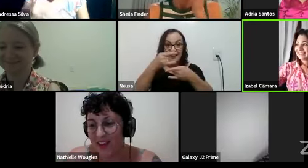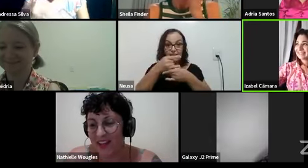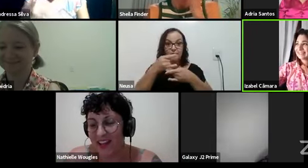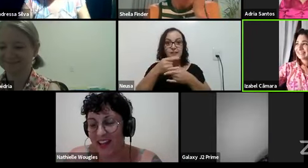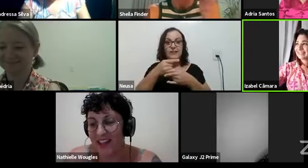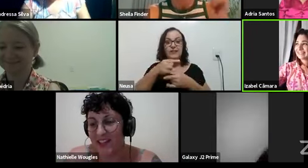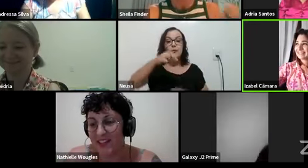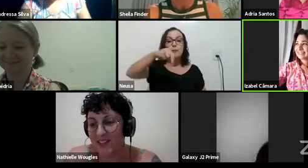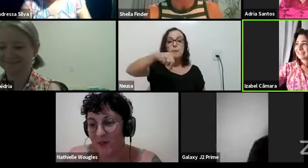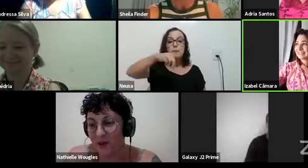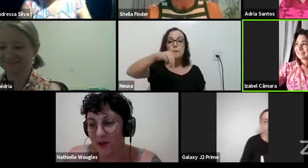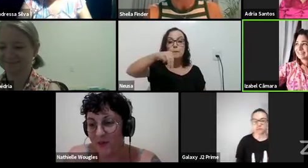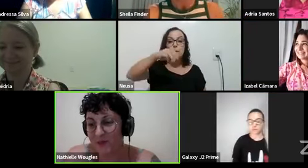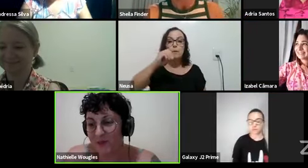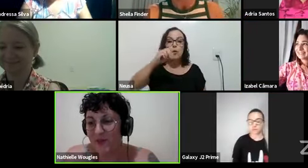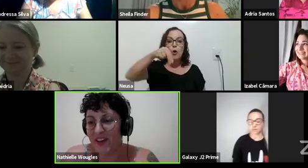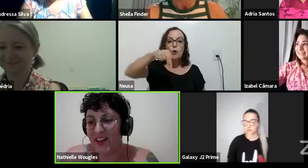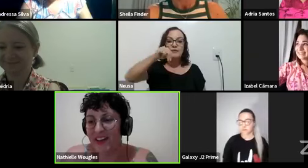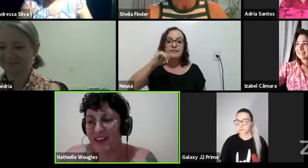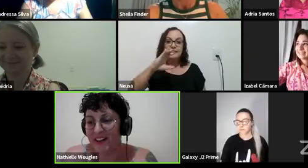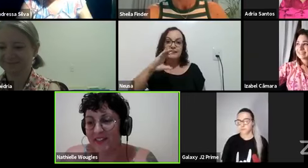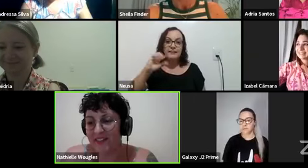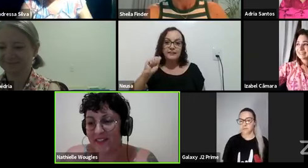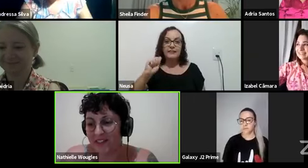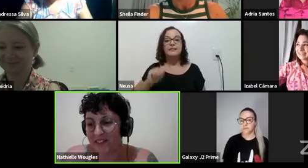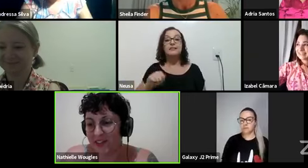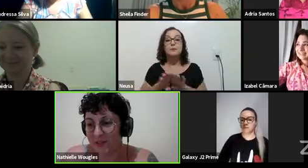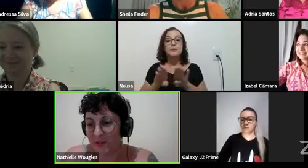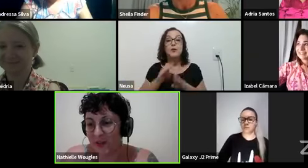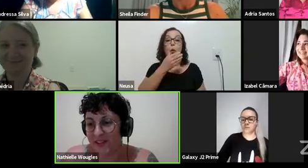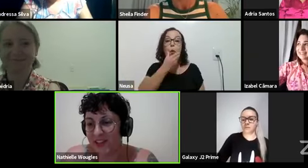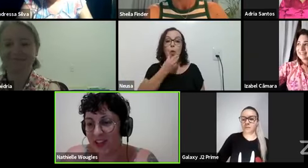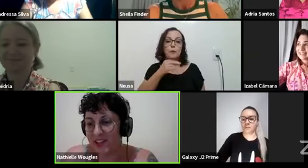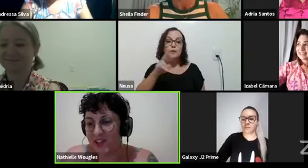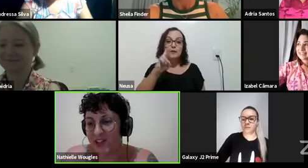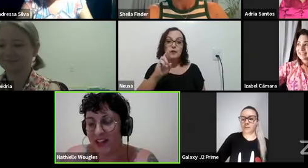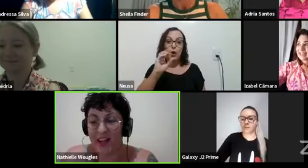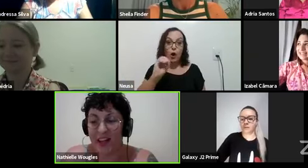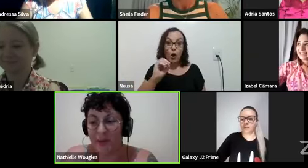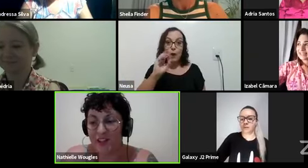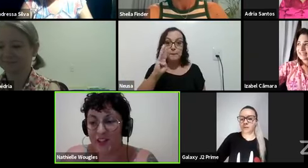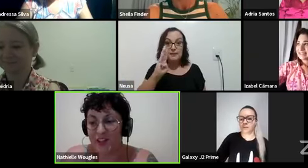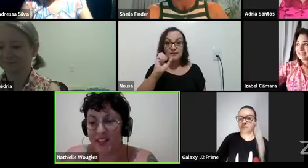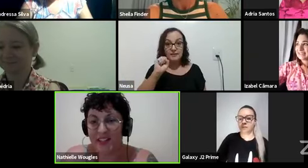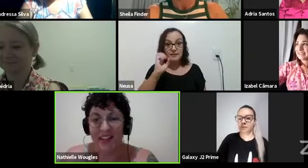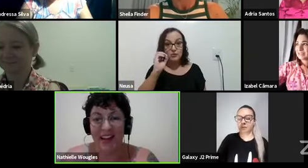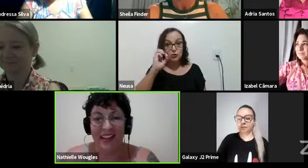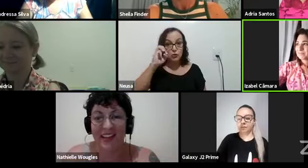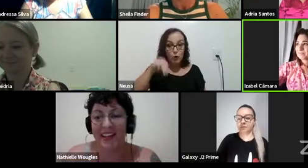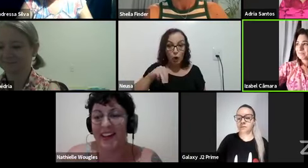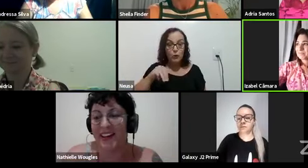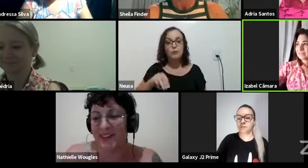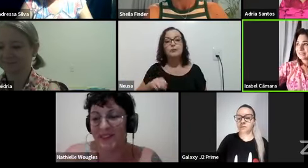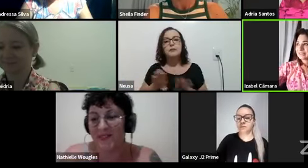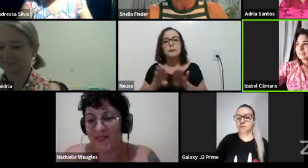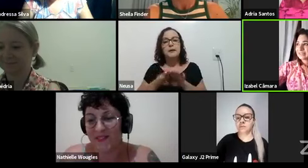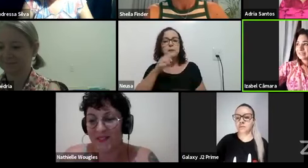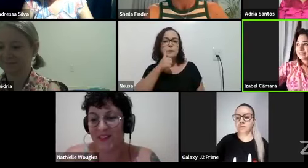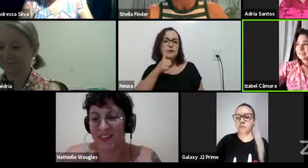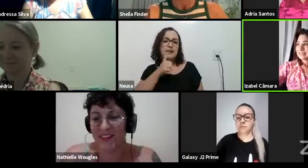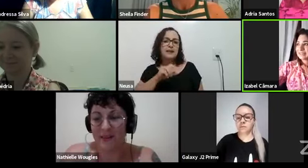Mônica, Marinês, o Robson, Benta. Deixa eu ver mais. Kendi, a Nara Batista, a